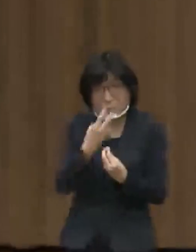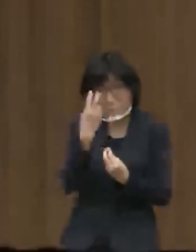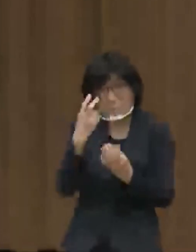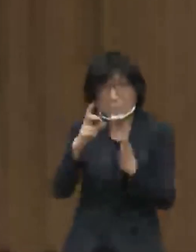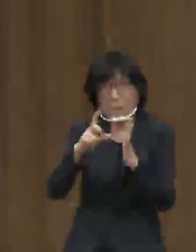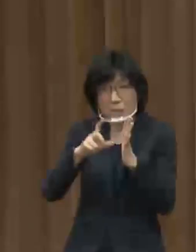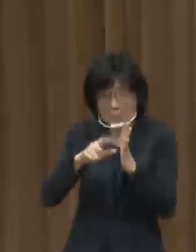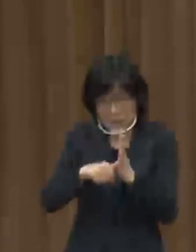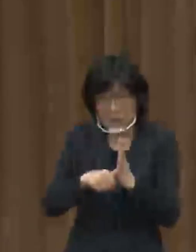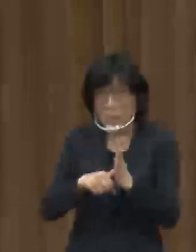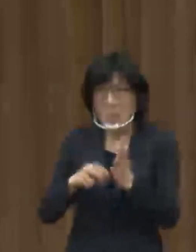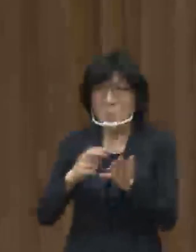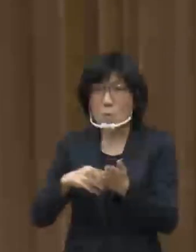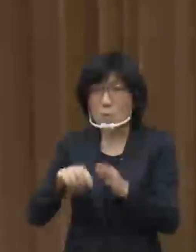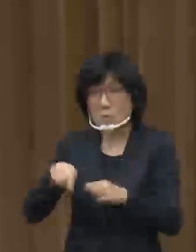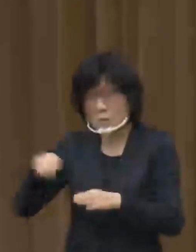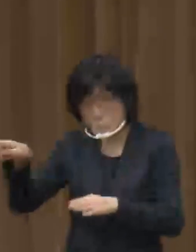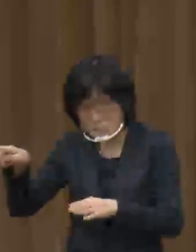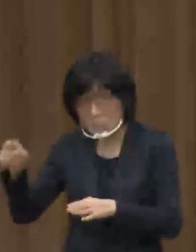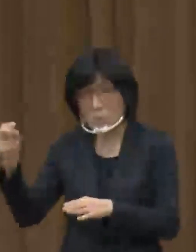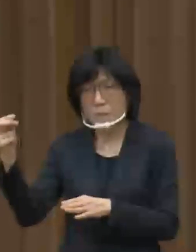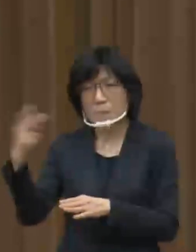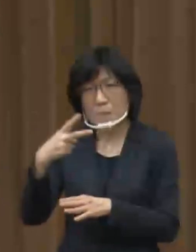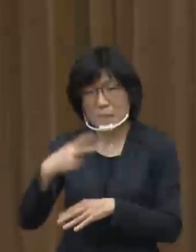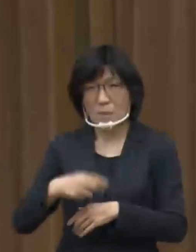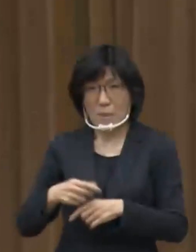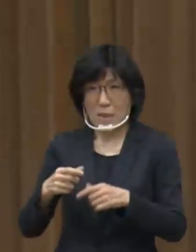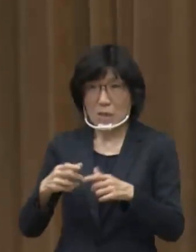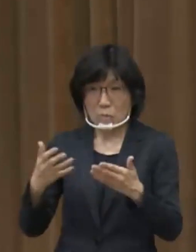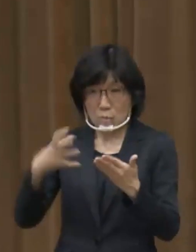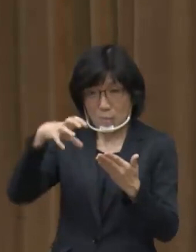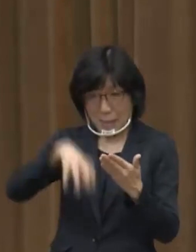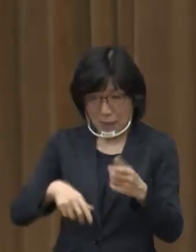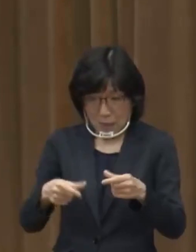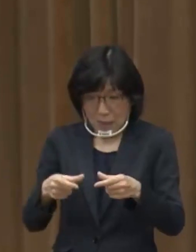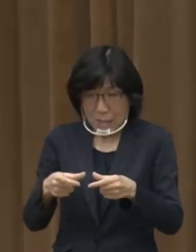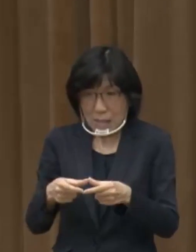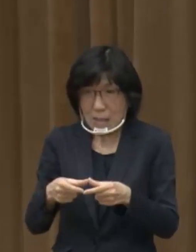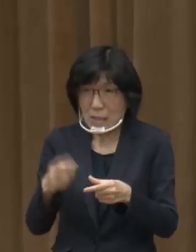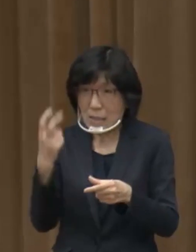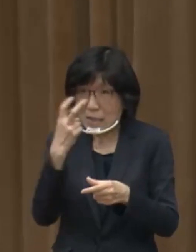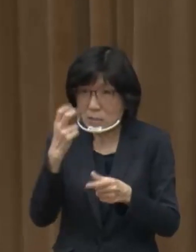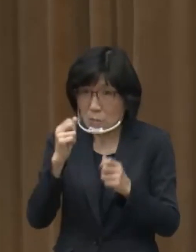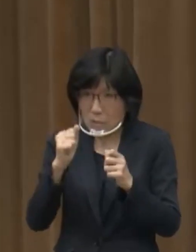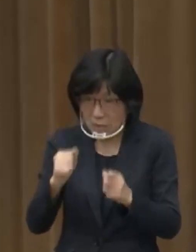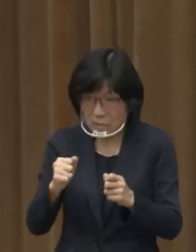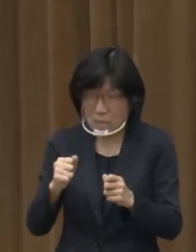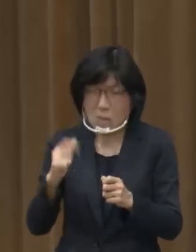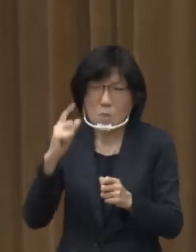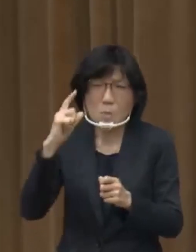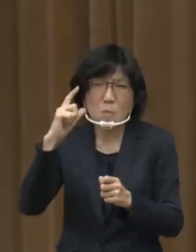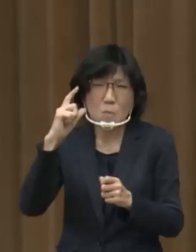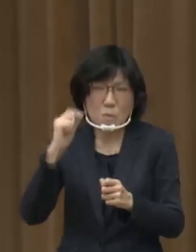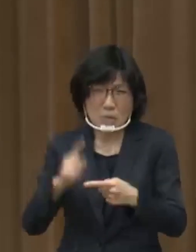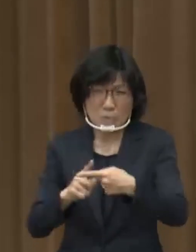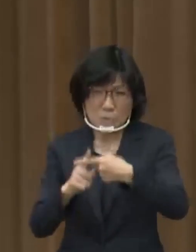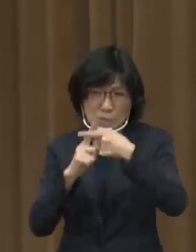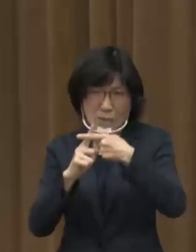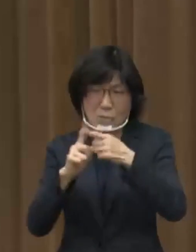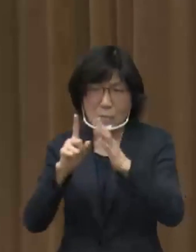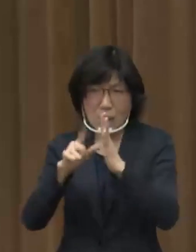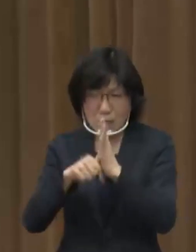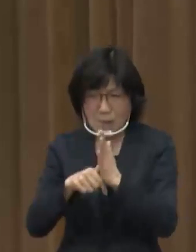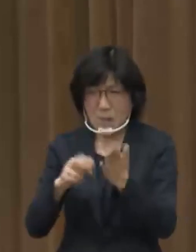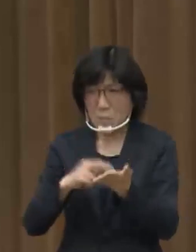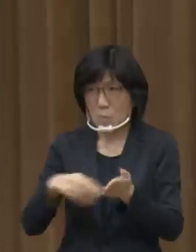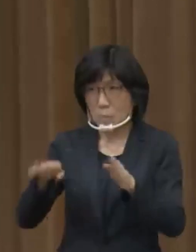を促すか、職場で抗原定性検査キットによる検査を実施し、陽性の場合には直ちに医療機